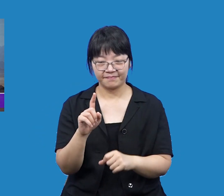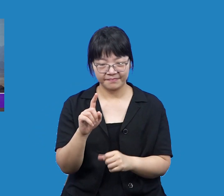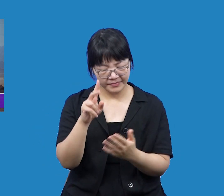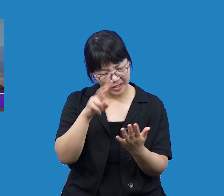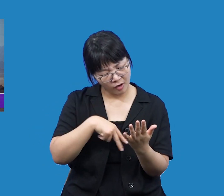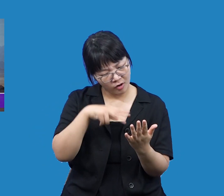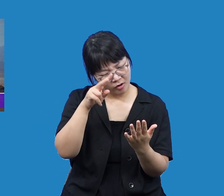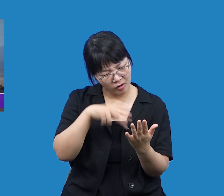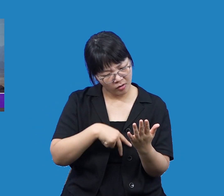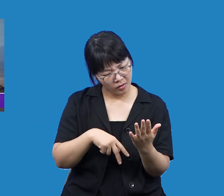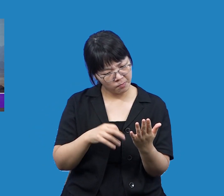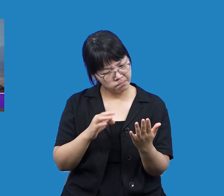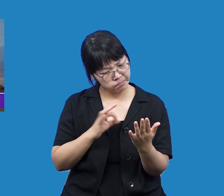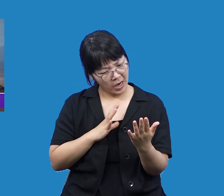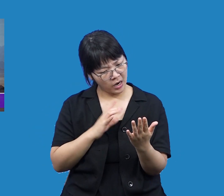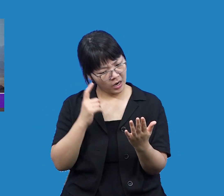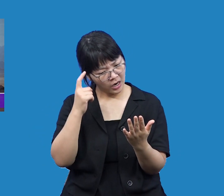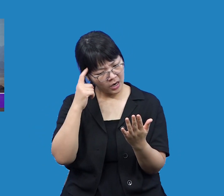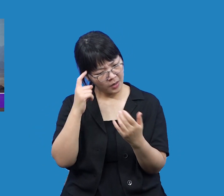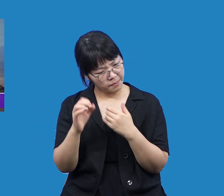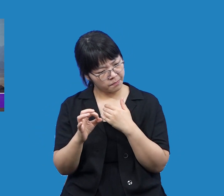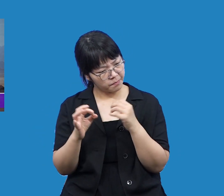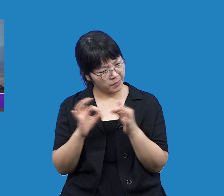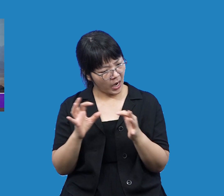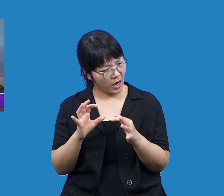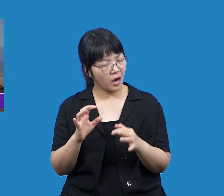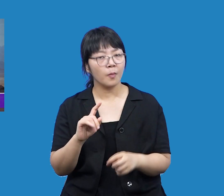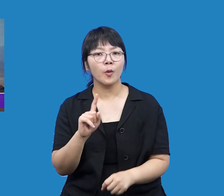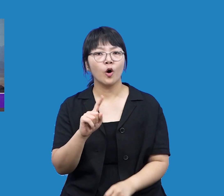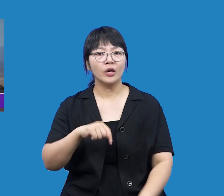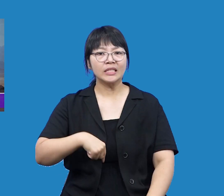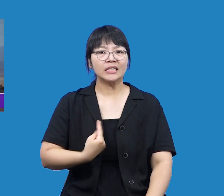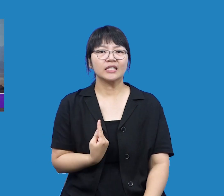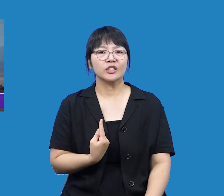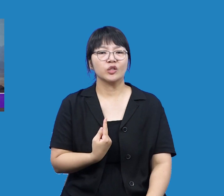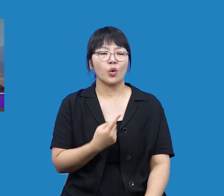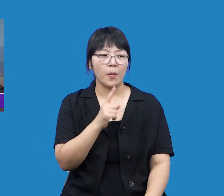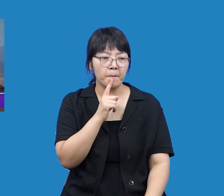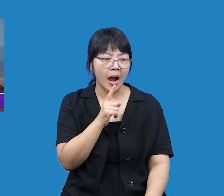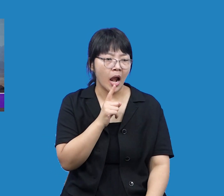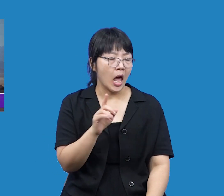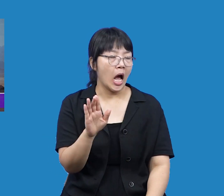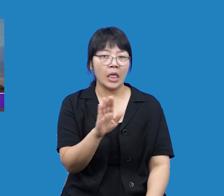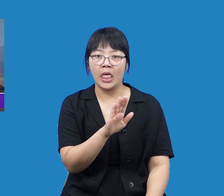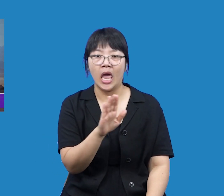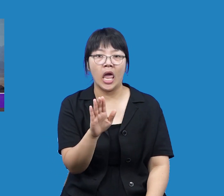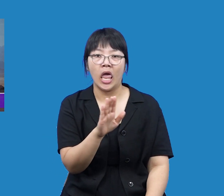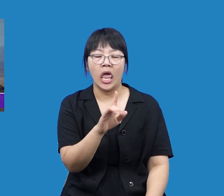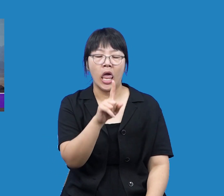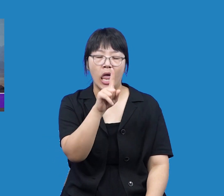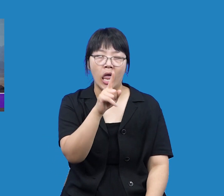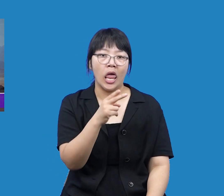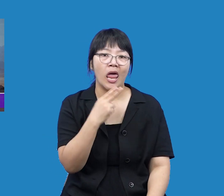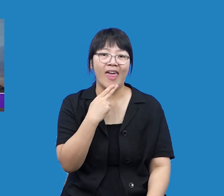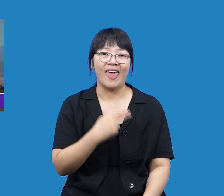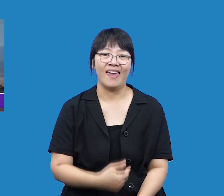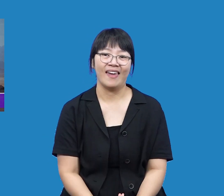것은 모세가 스스로를 변명하거나 변호하려고 시도하지 않았다는